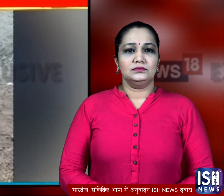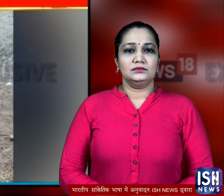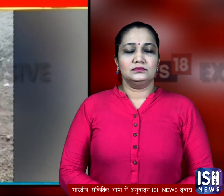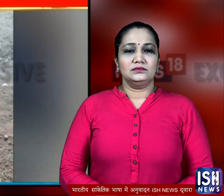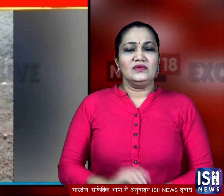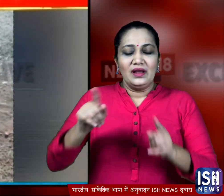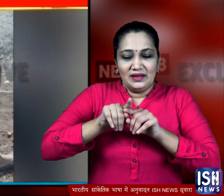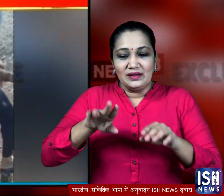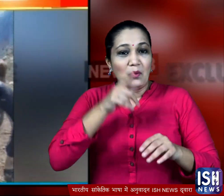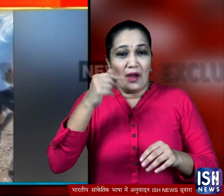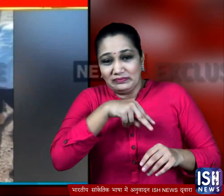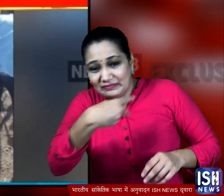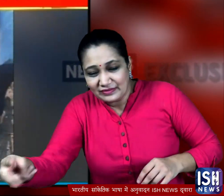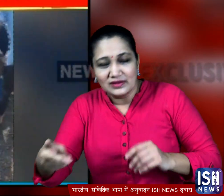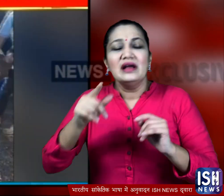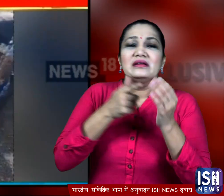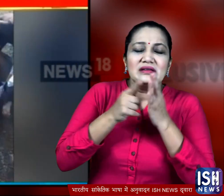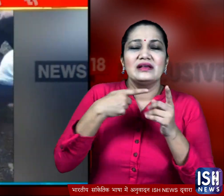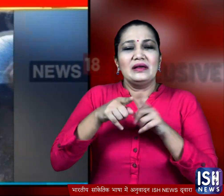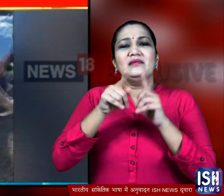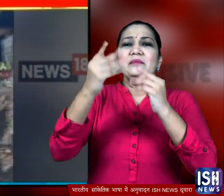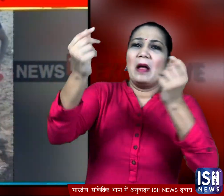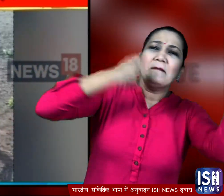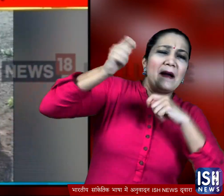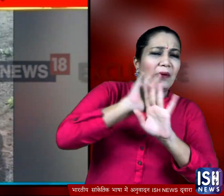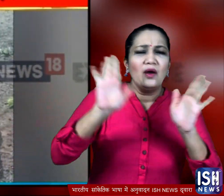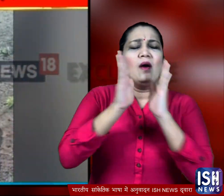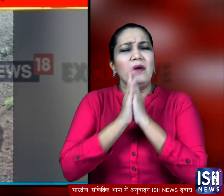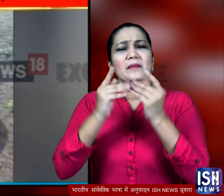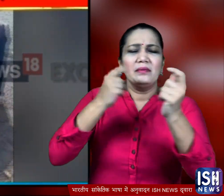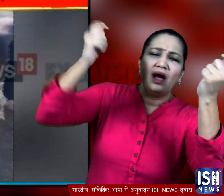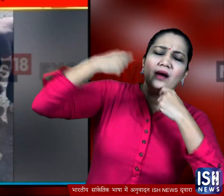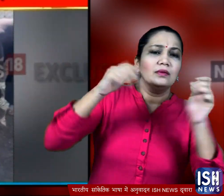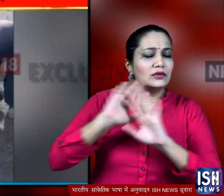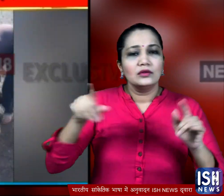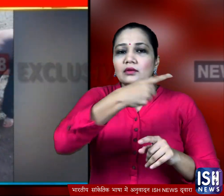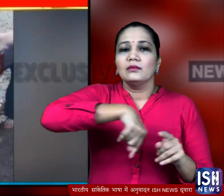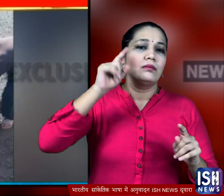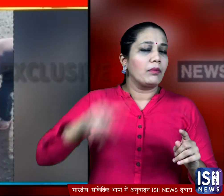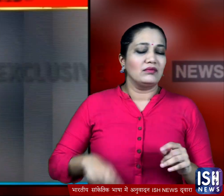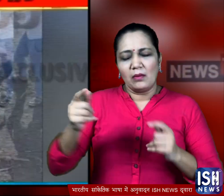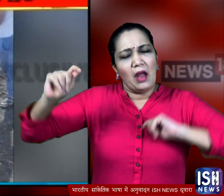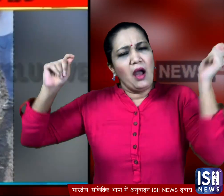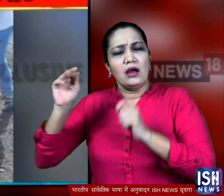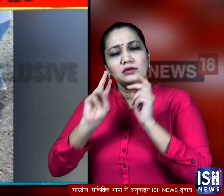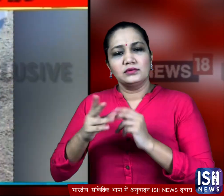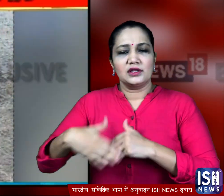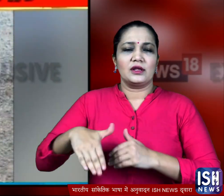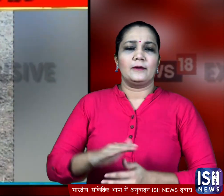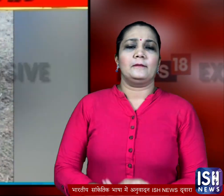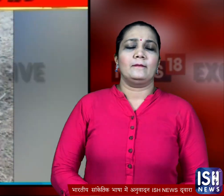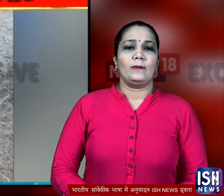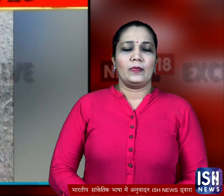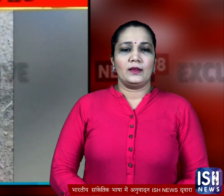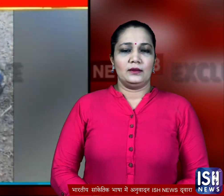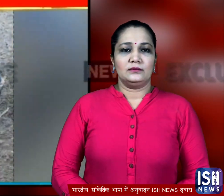इस बीच जमीन पर गिरा वो लड़का गांव वालों से मारपीट नहीं करने की गुहार लगाता रहा, जिसका उन पर कोई असर नहीं हुआ।